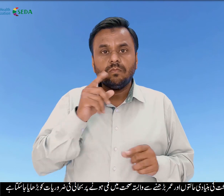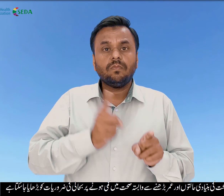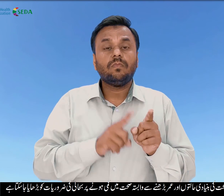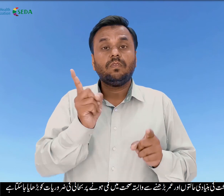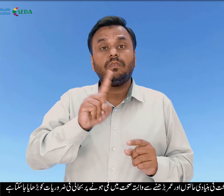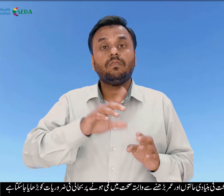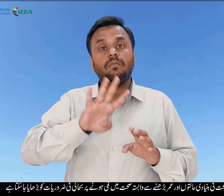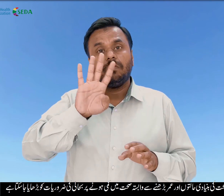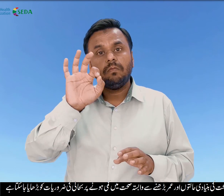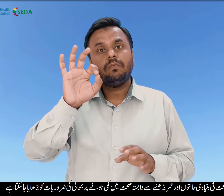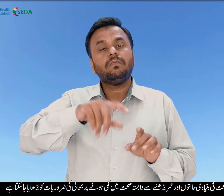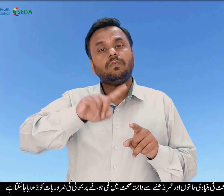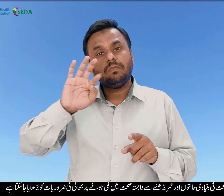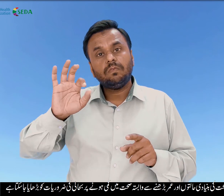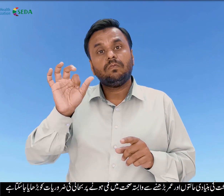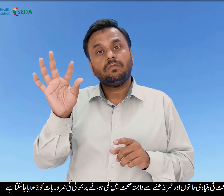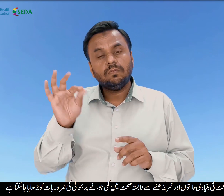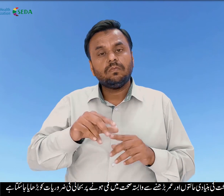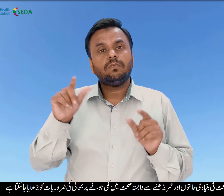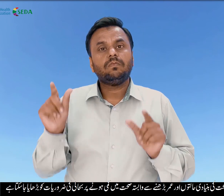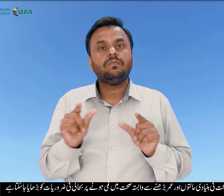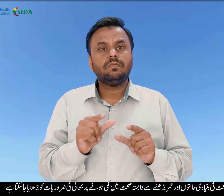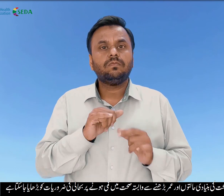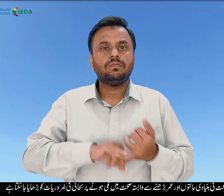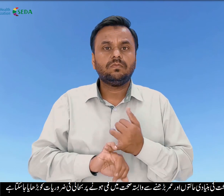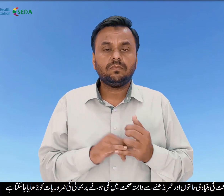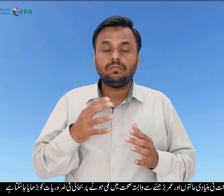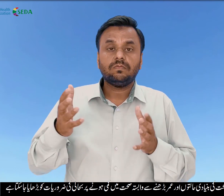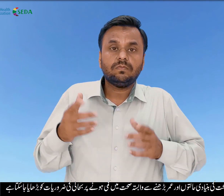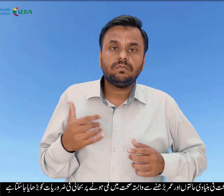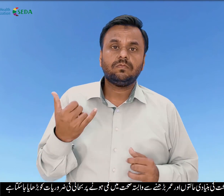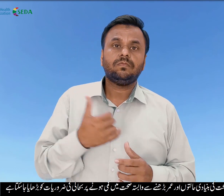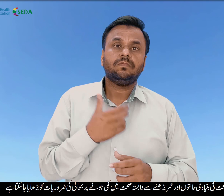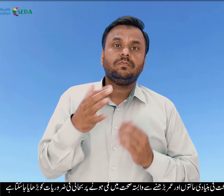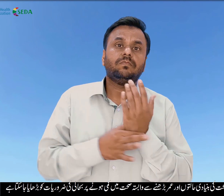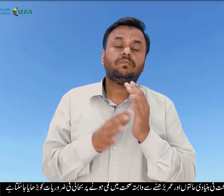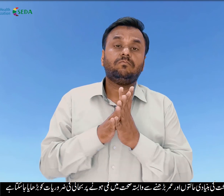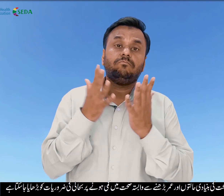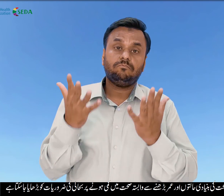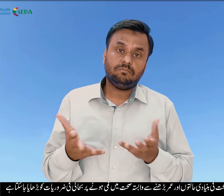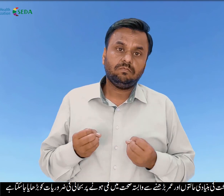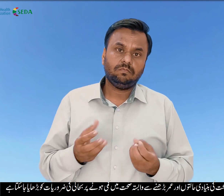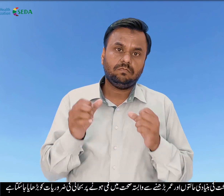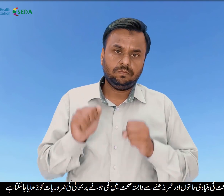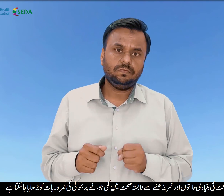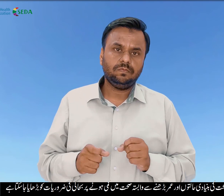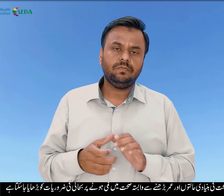بڑھنے سے وابستہ صحت میں کمی ہونے پر بحالی کی ضروریات کو بڑھایا جا سکتا